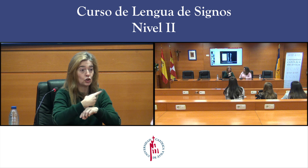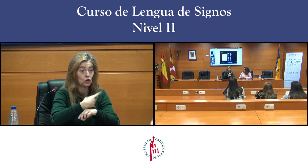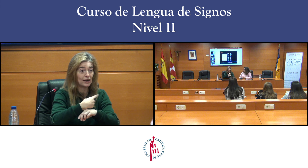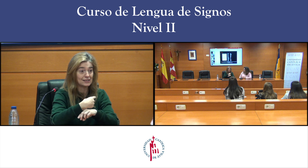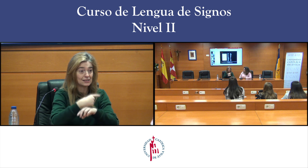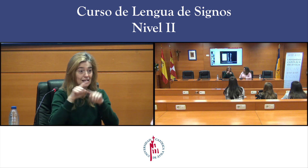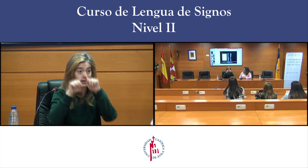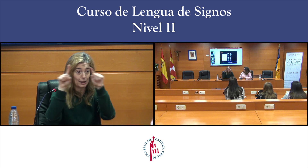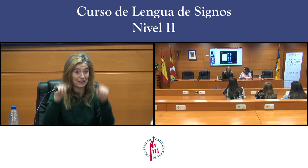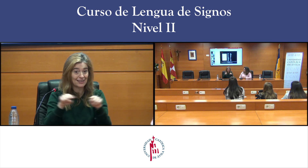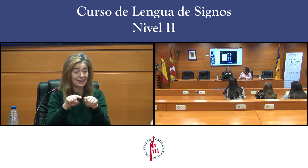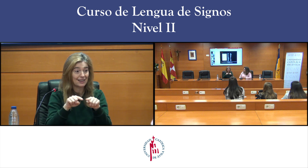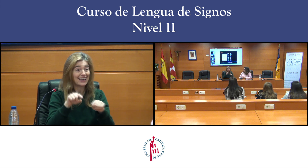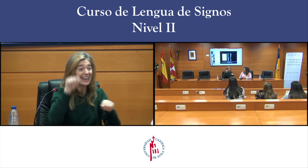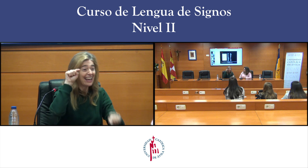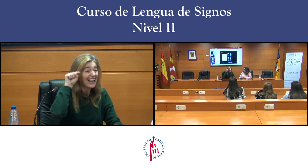en la tele 24 horas